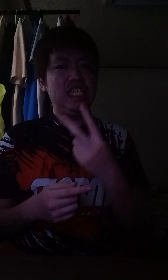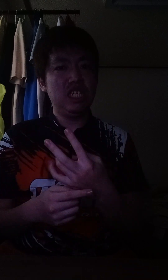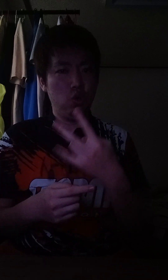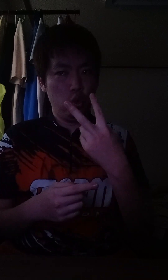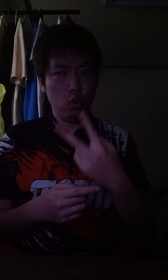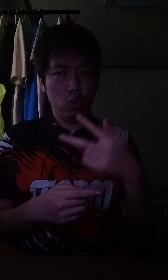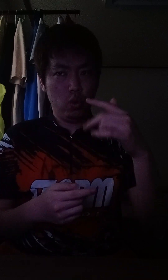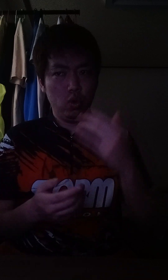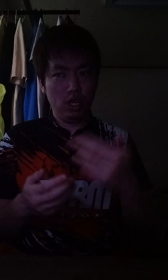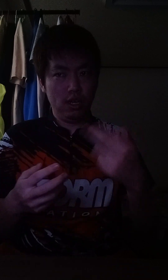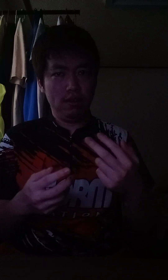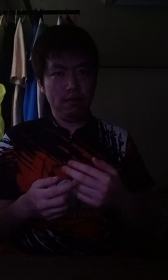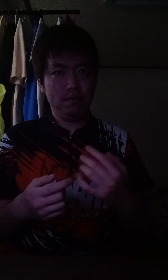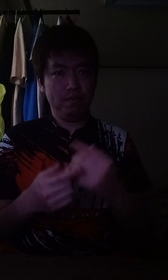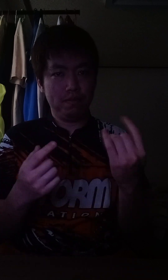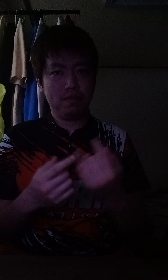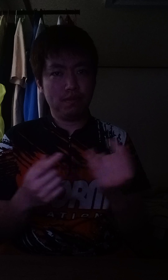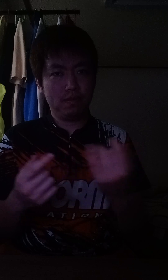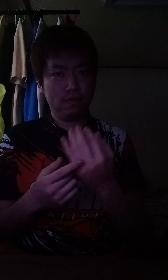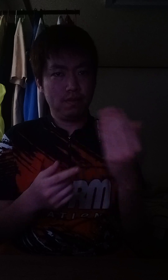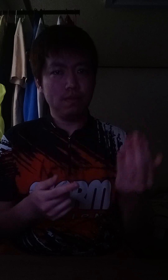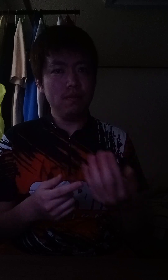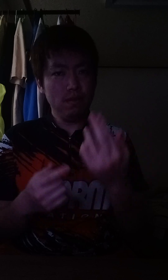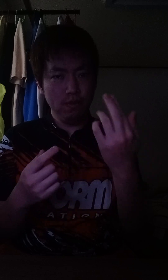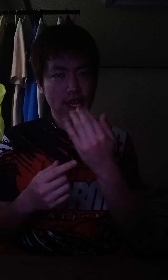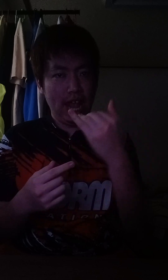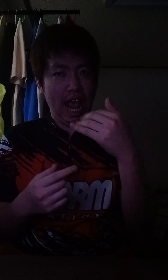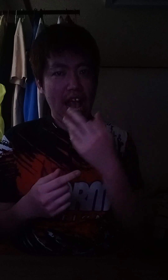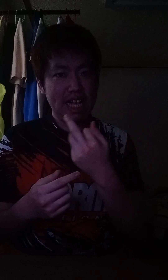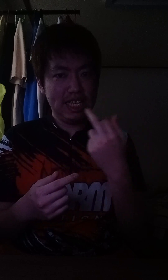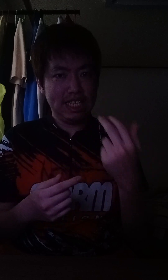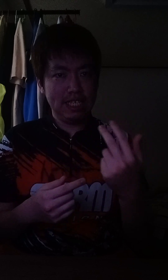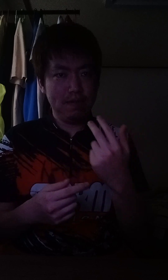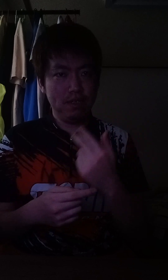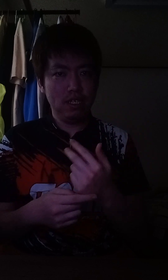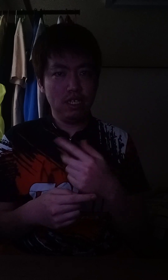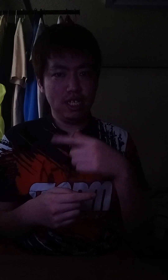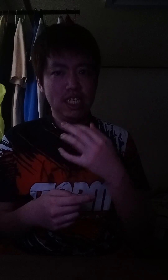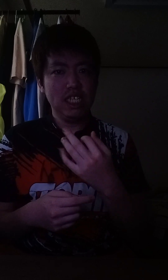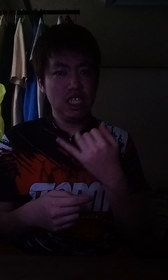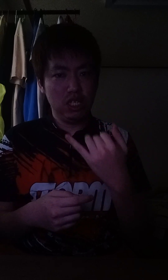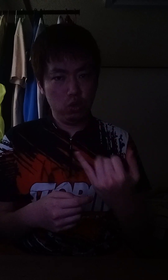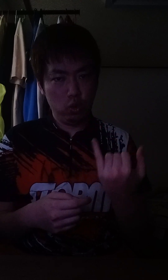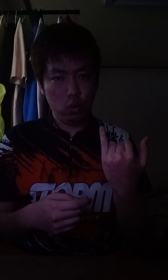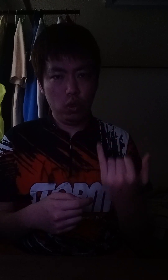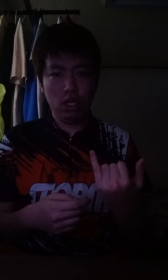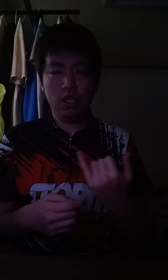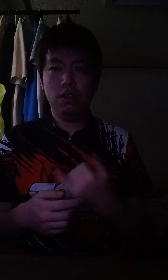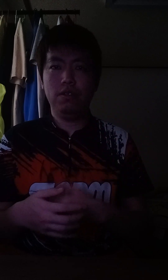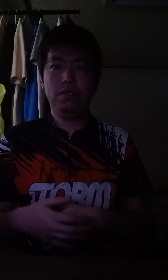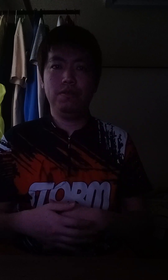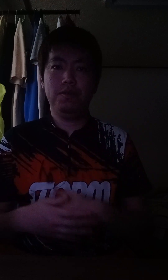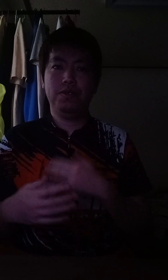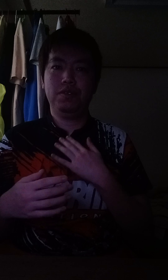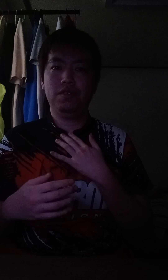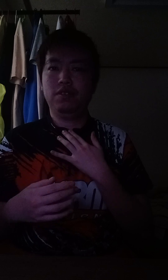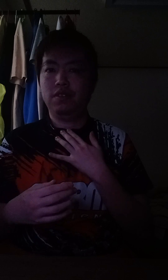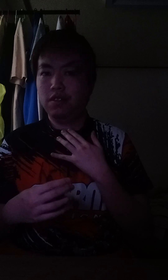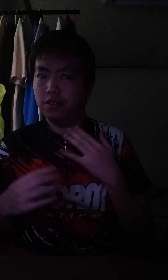이뇨제, 이거는 혈액 응고 아스피린, 이것도 이뇨제, 이거는 이제